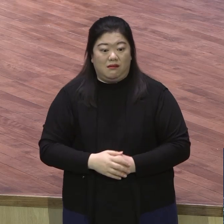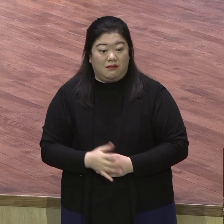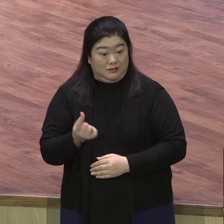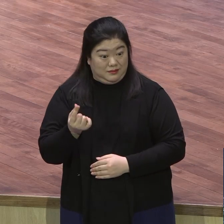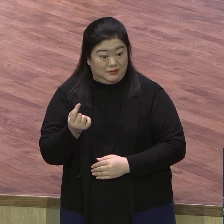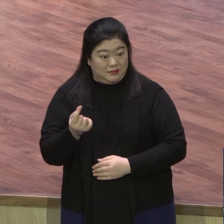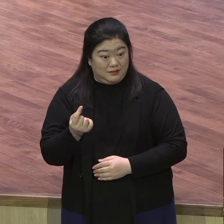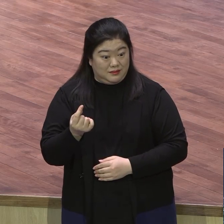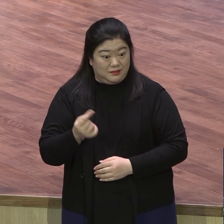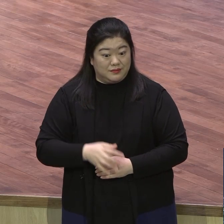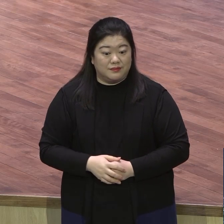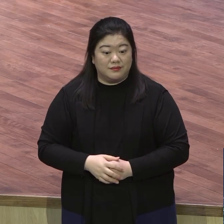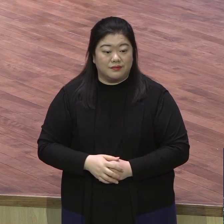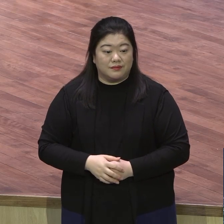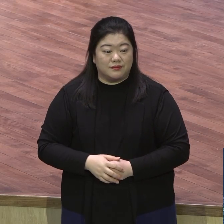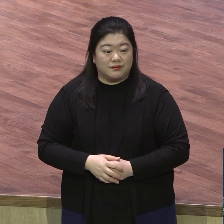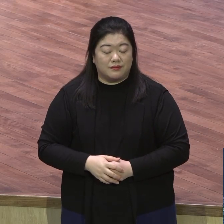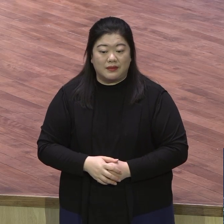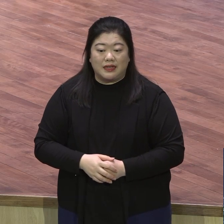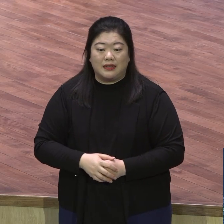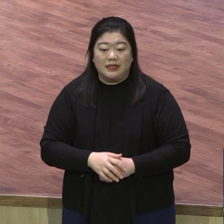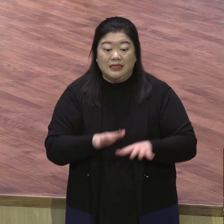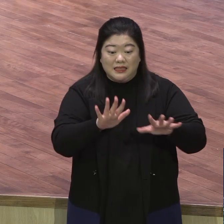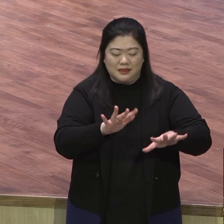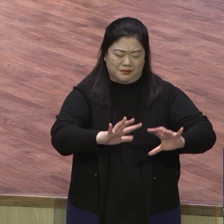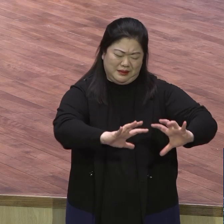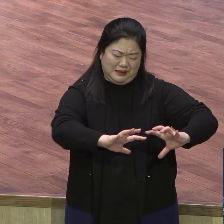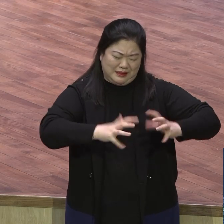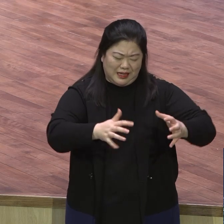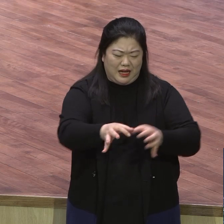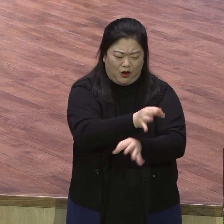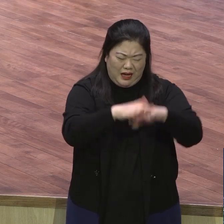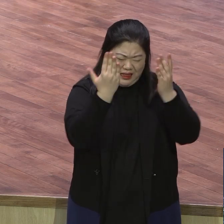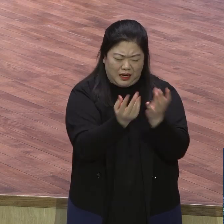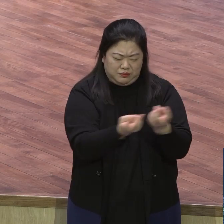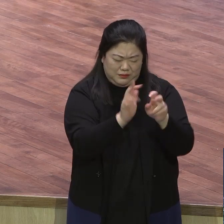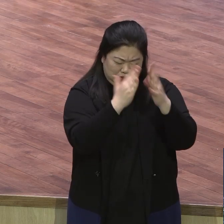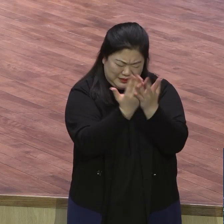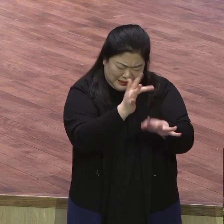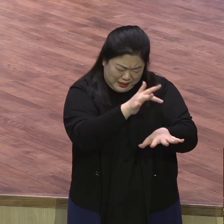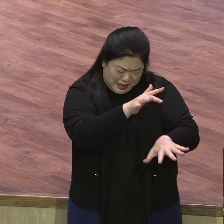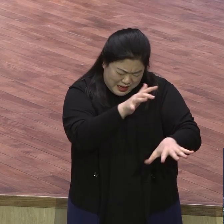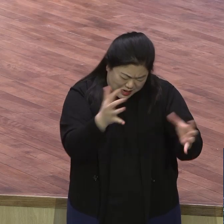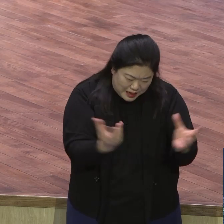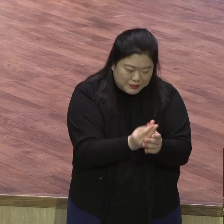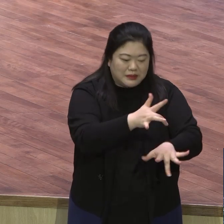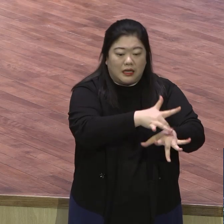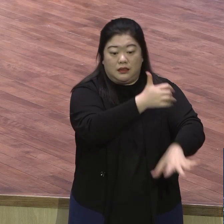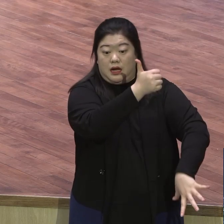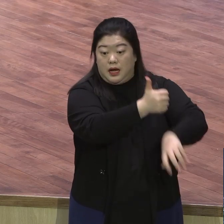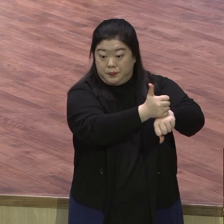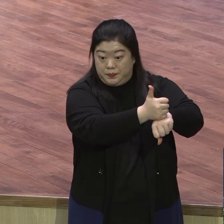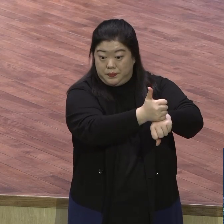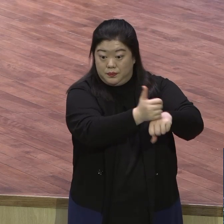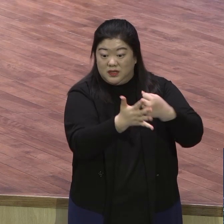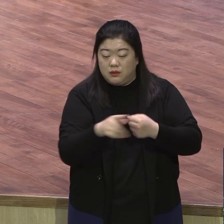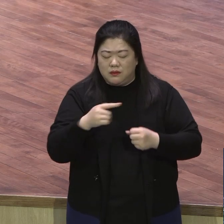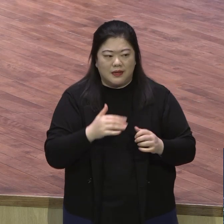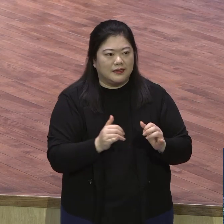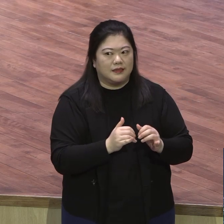사단이 지금 이 세상 정치, 행제, 예술 물질 다 잡고 있다는 걸 아셔야 돼요. 세상에 성공하려면 안 돼요.